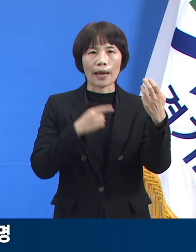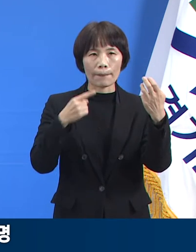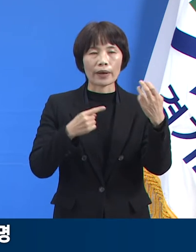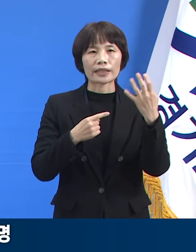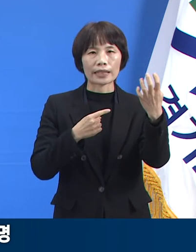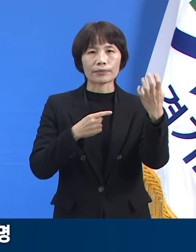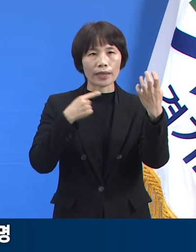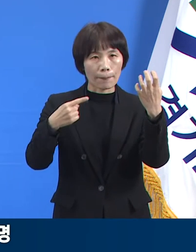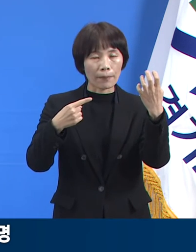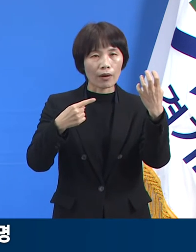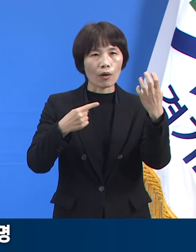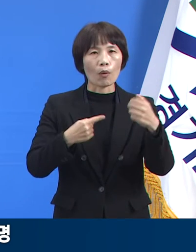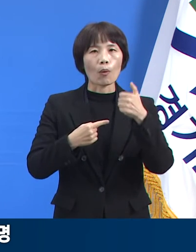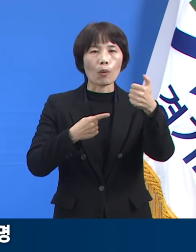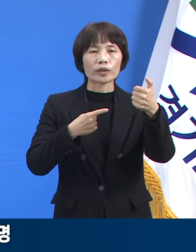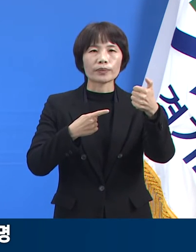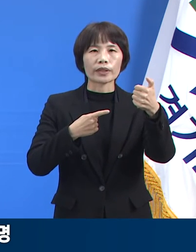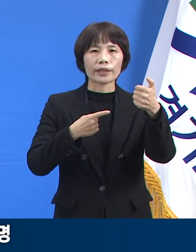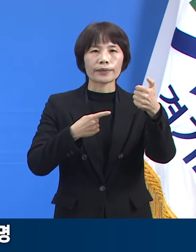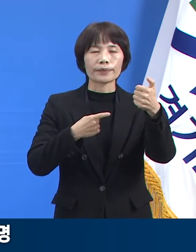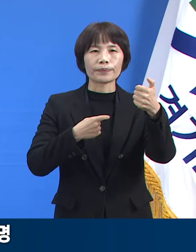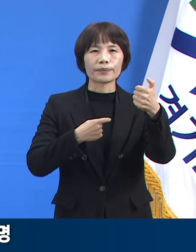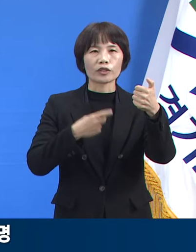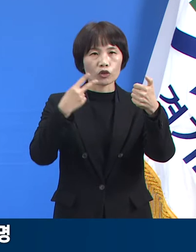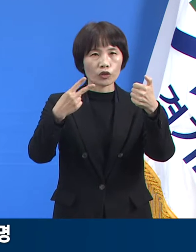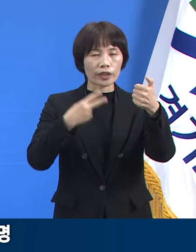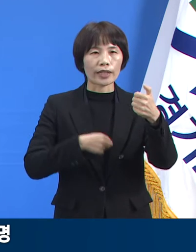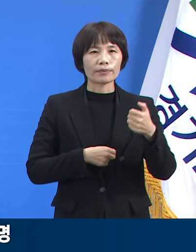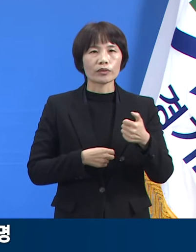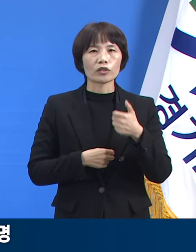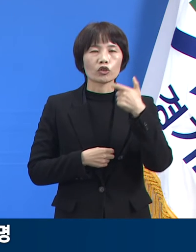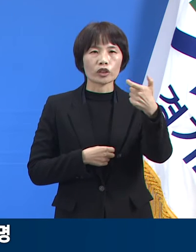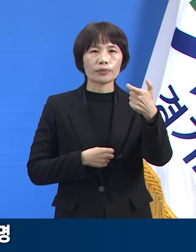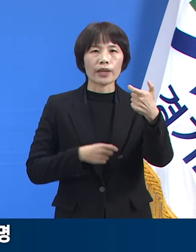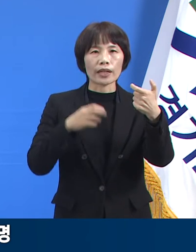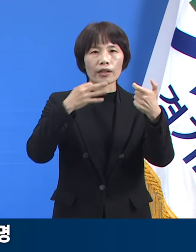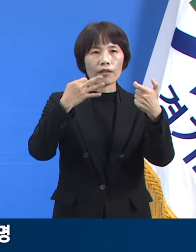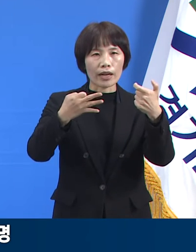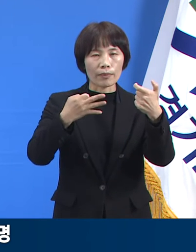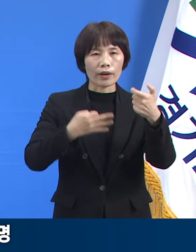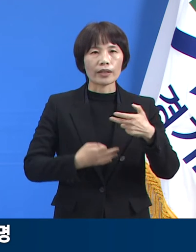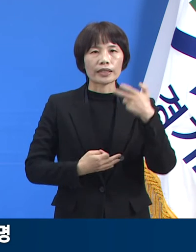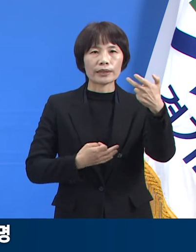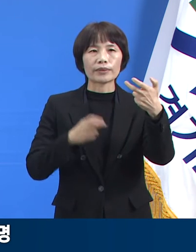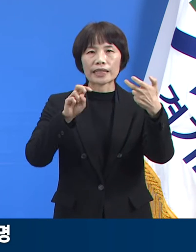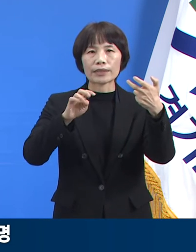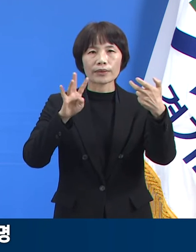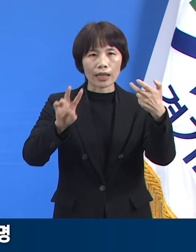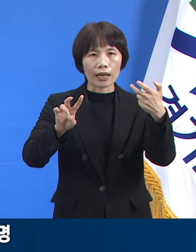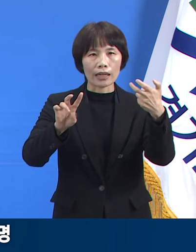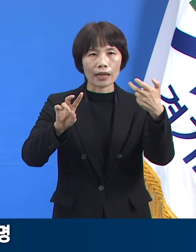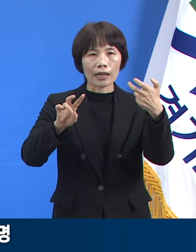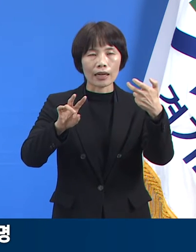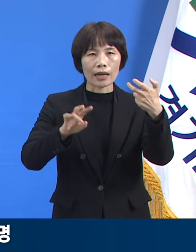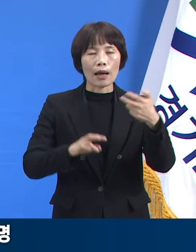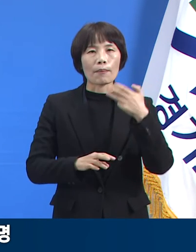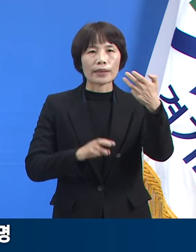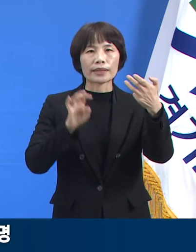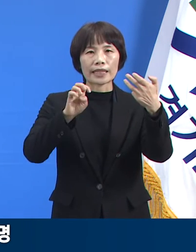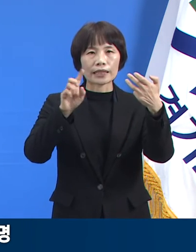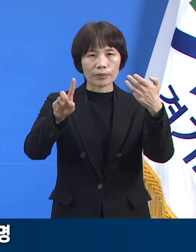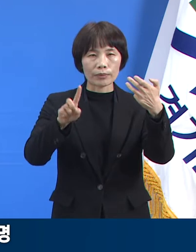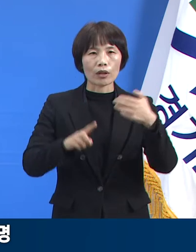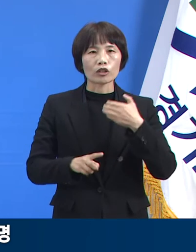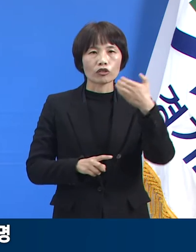1명, 40대 1명, 50대 2명, 60대 14명, 70대 24명, 80대